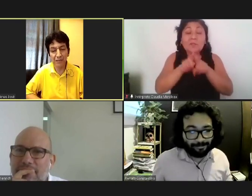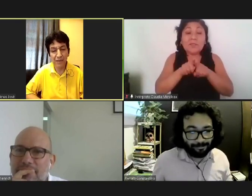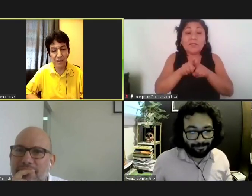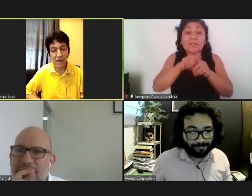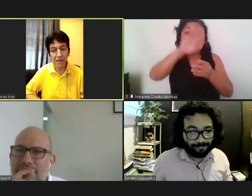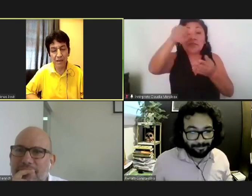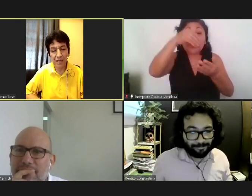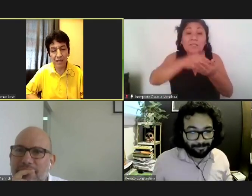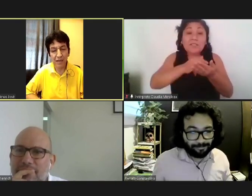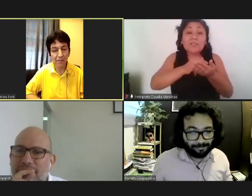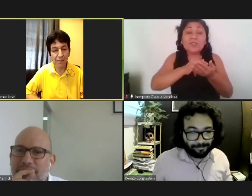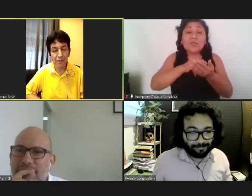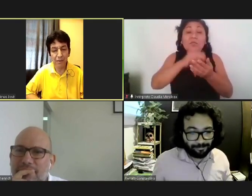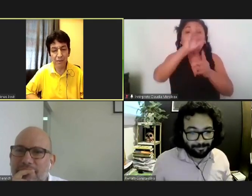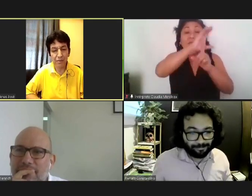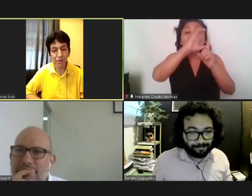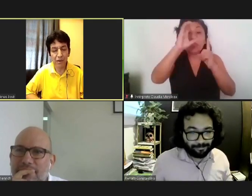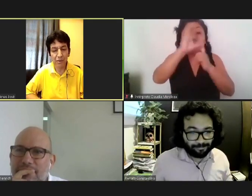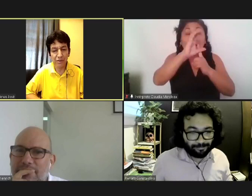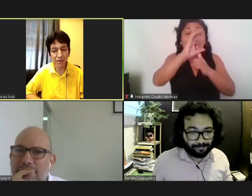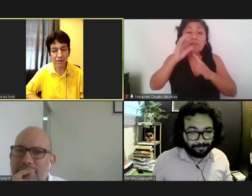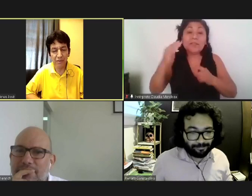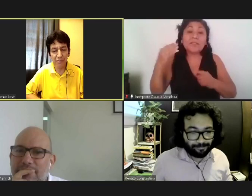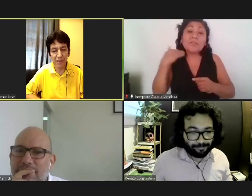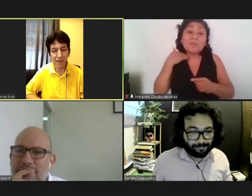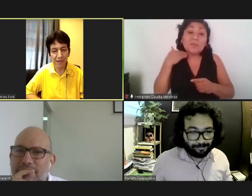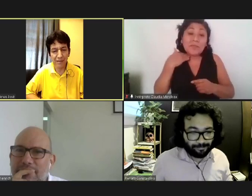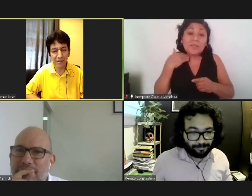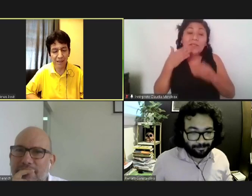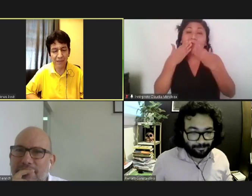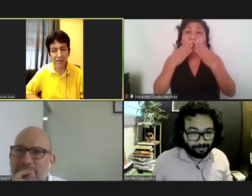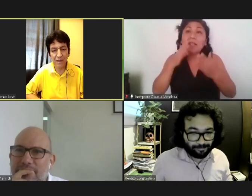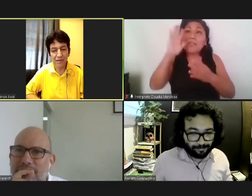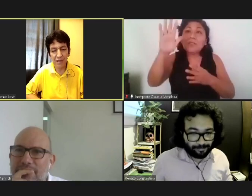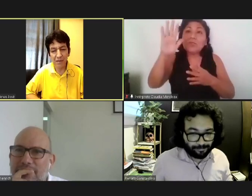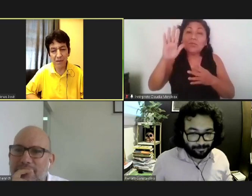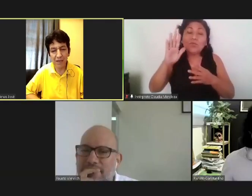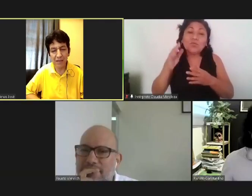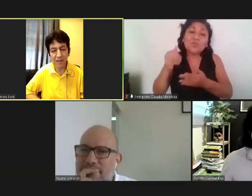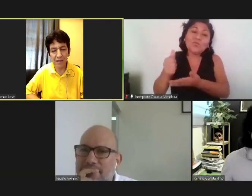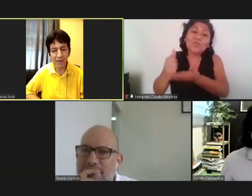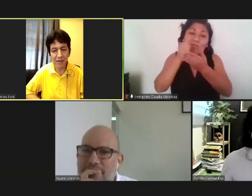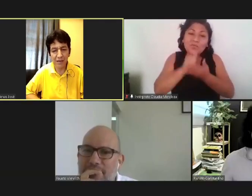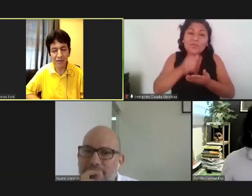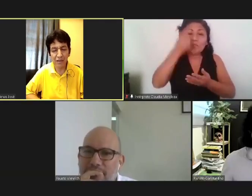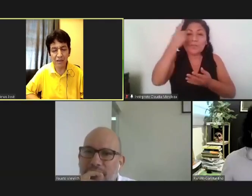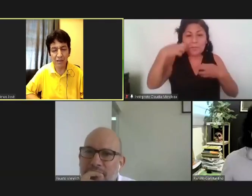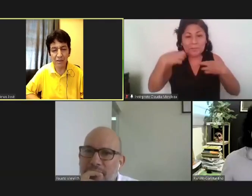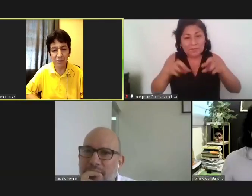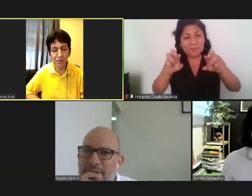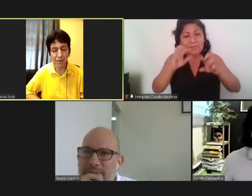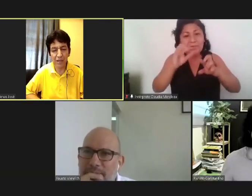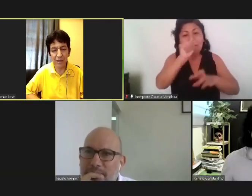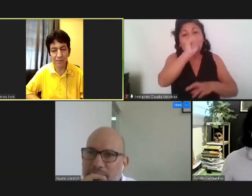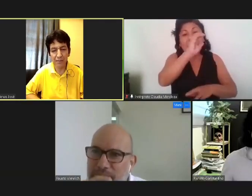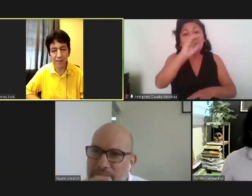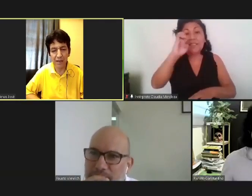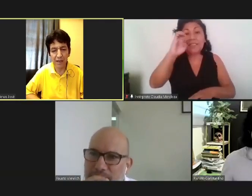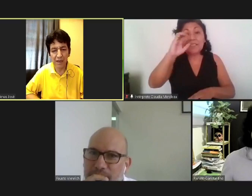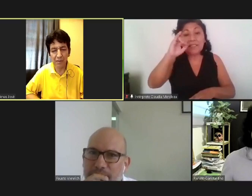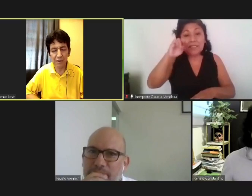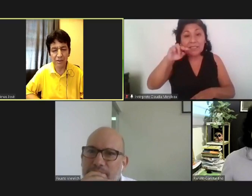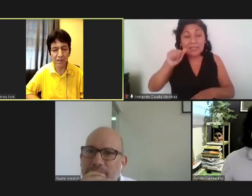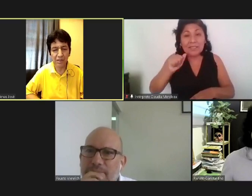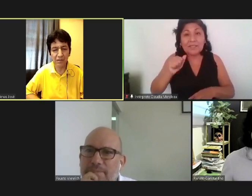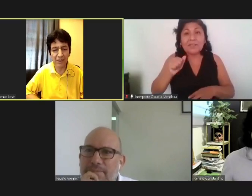Mother, y a Ejeda por su colaboración para que Accesine lleve entretenimiento y cultura a